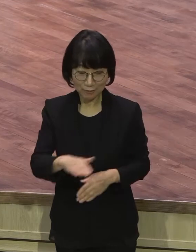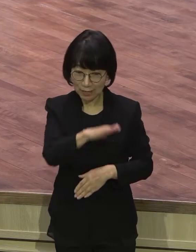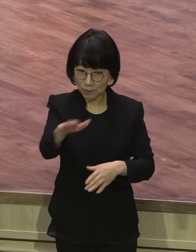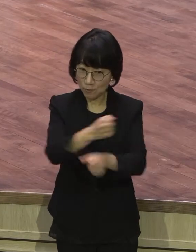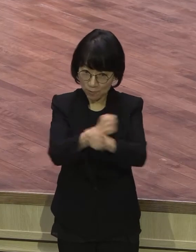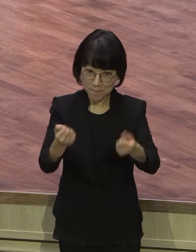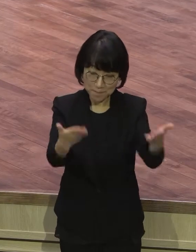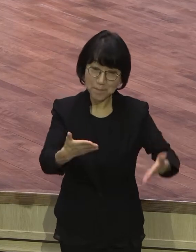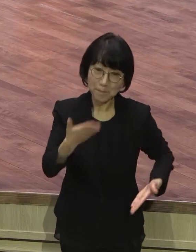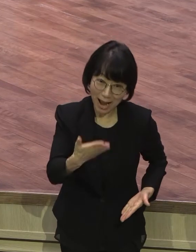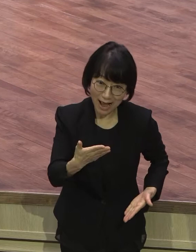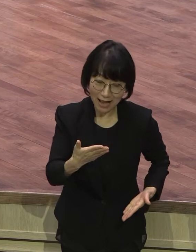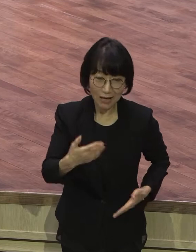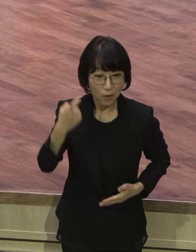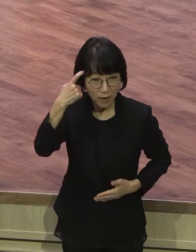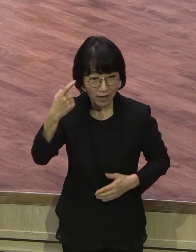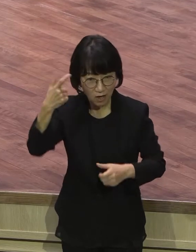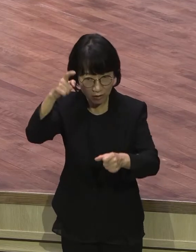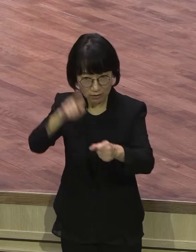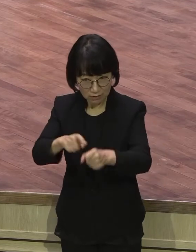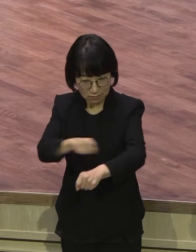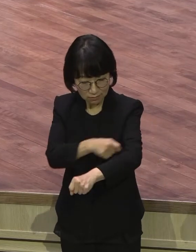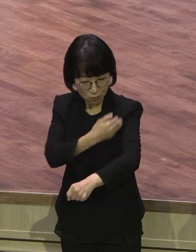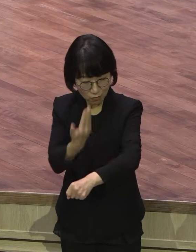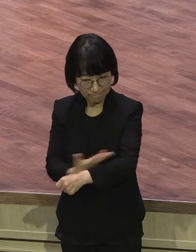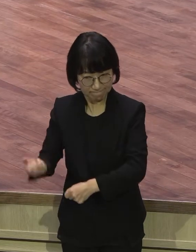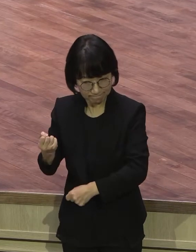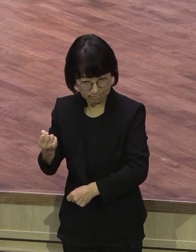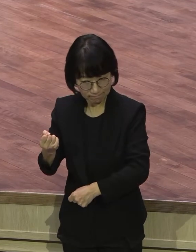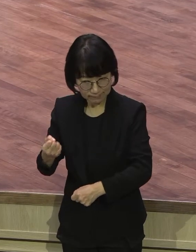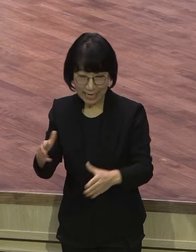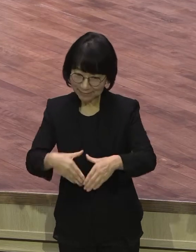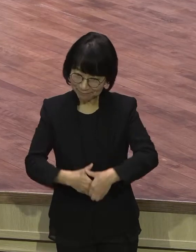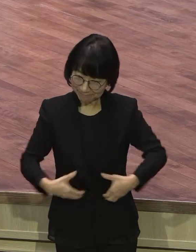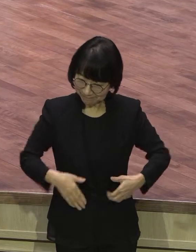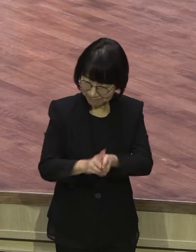대적할 수 있는, 영적 싸움을 싸울 수 있는 영적 특권이 내게 주어졌다.